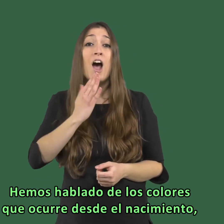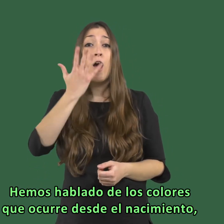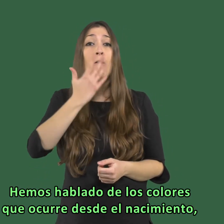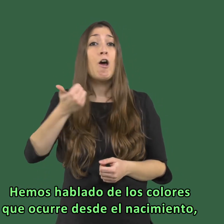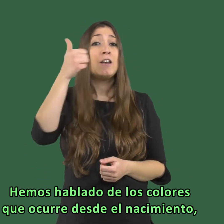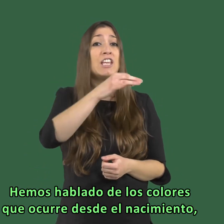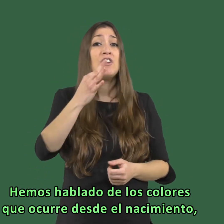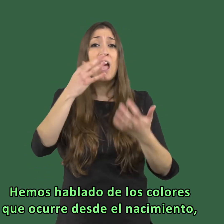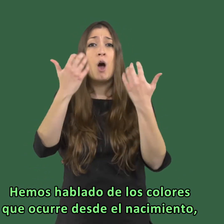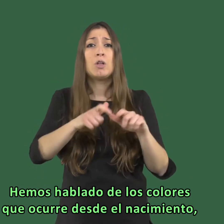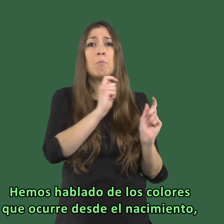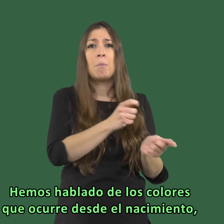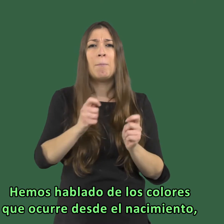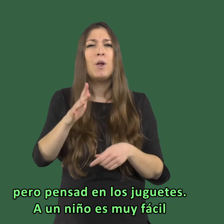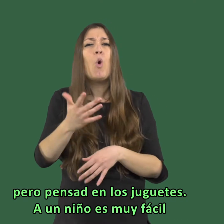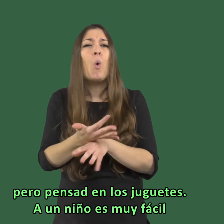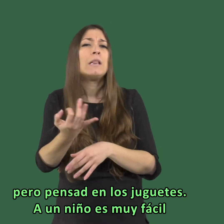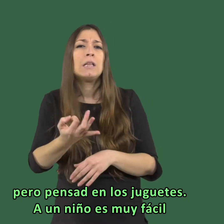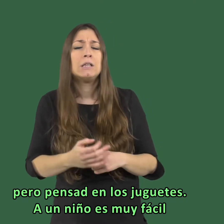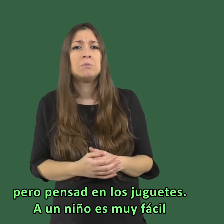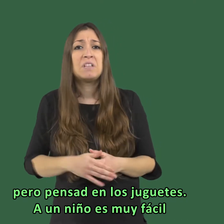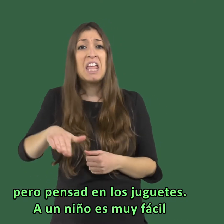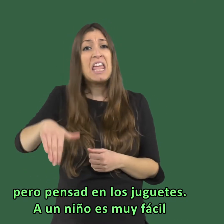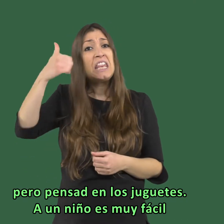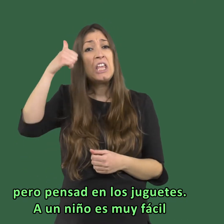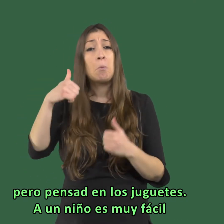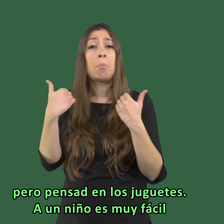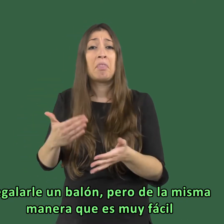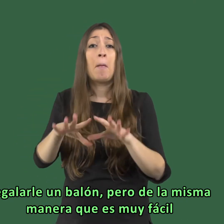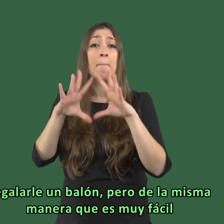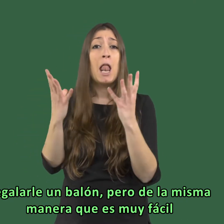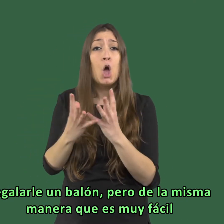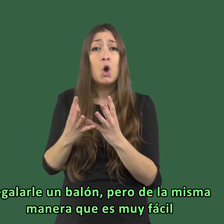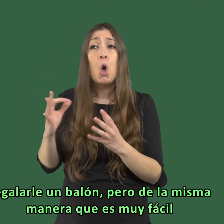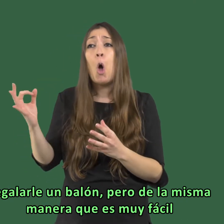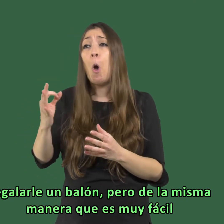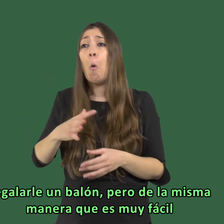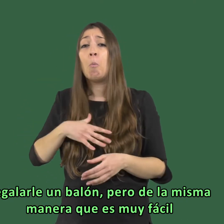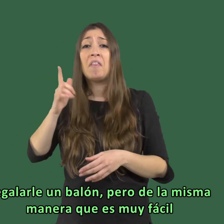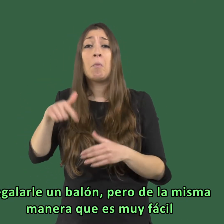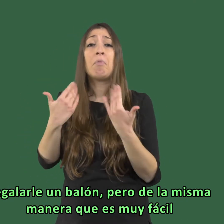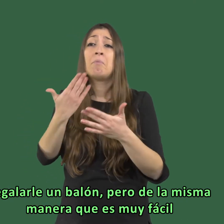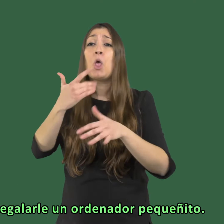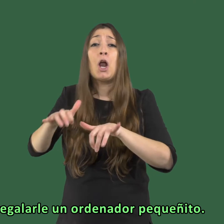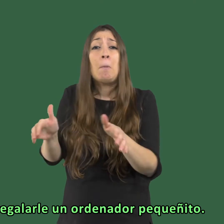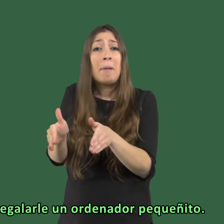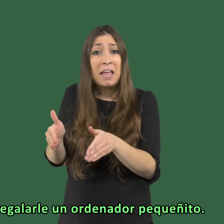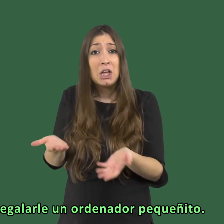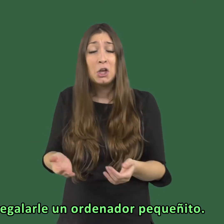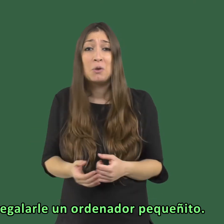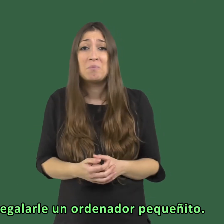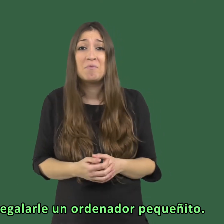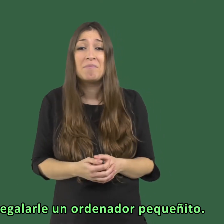los colores, que ocurre desde el nacimiento, pero pensad en los juguetes. A un niño es muy fácil regalarle un balón, pero de la misma manera que es muy fácil regalarle un